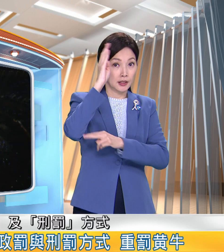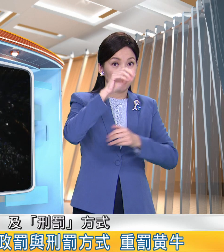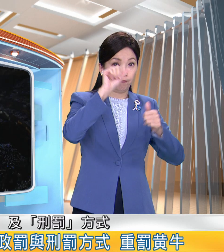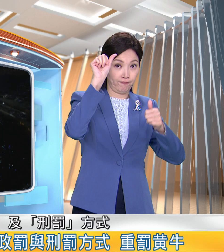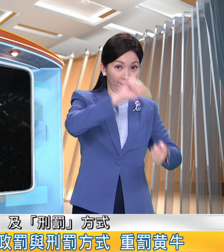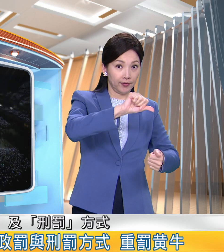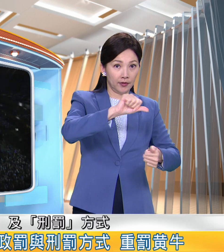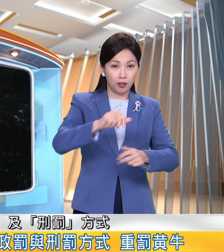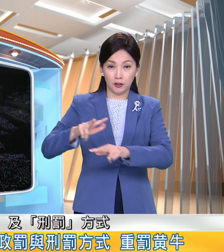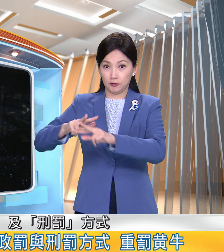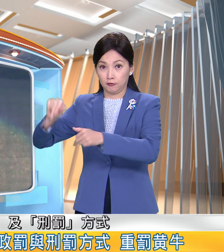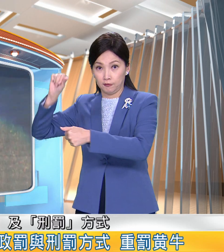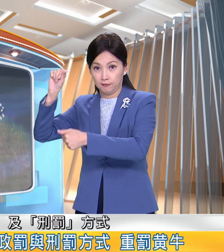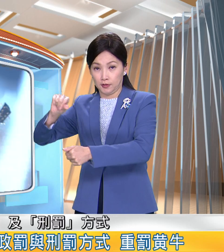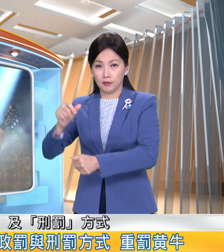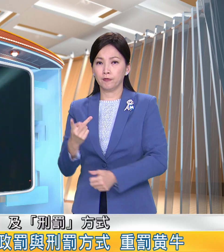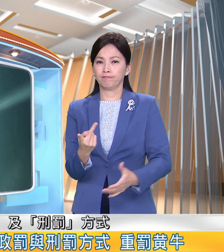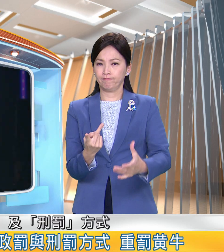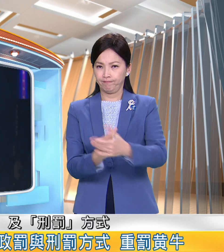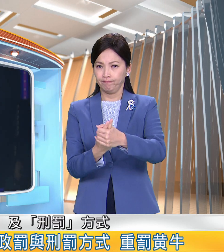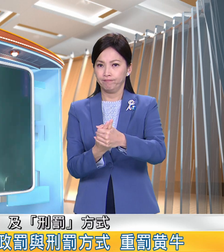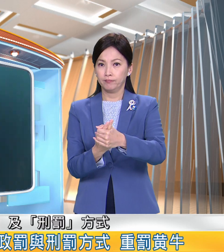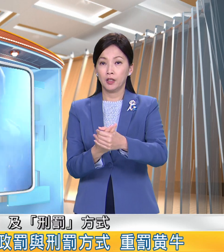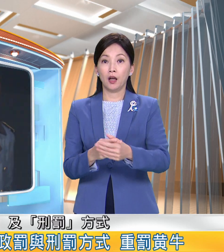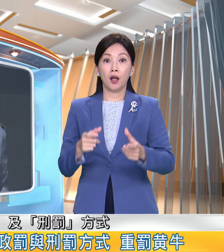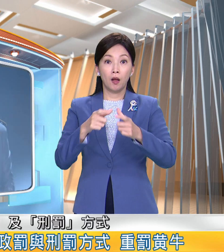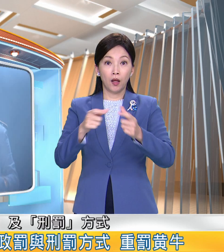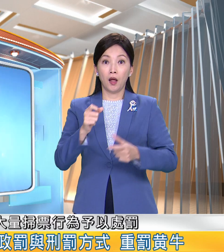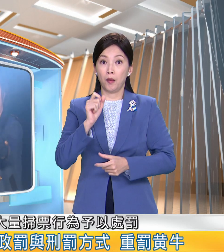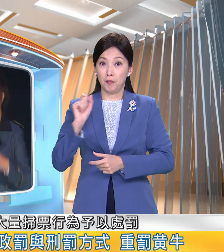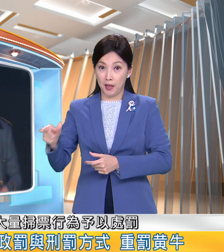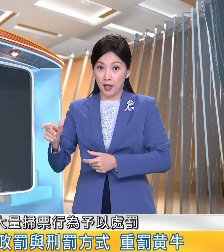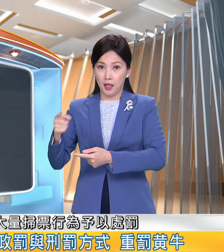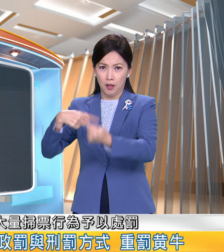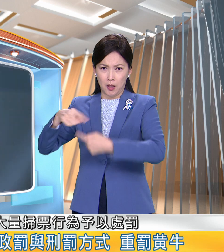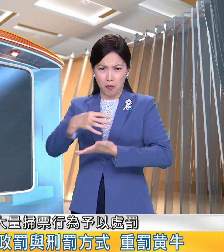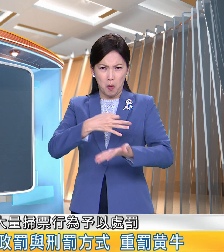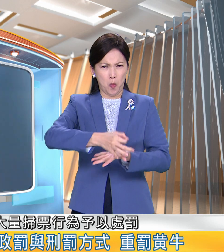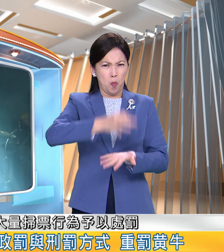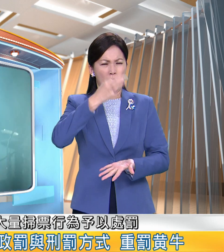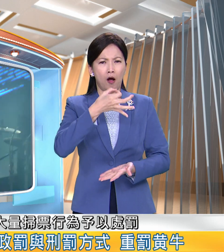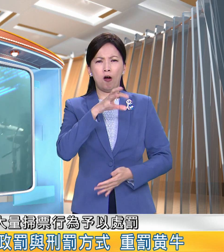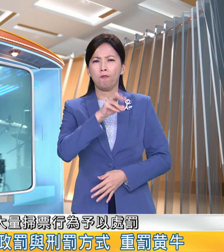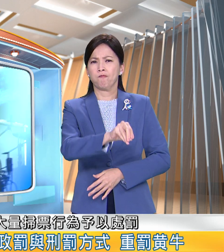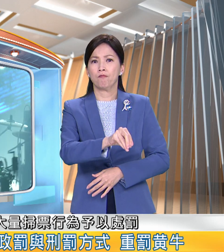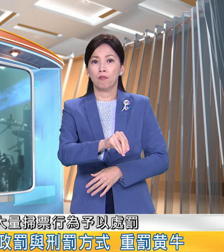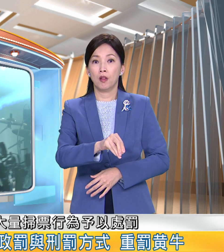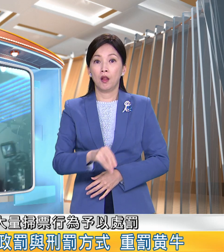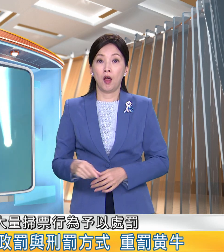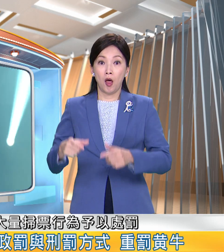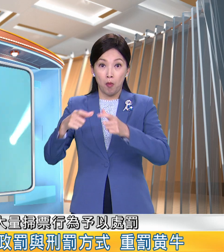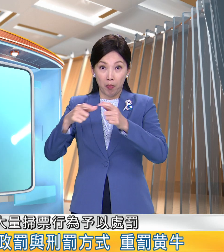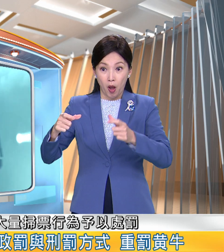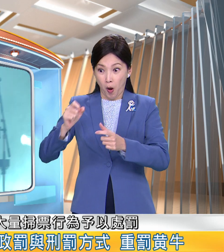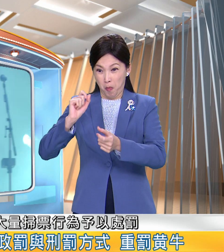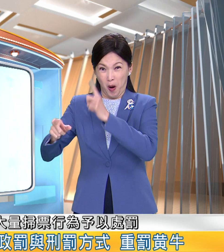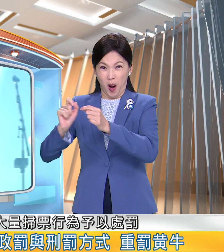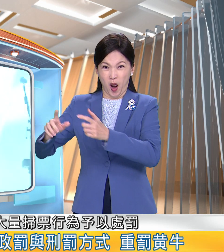行政法及刑罚方式对加价转售以及大量扫票行